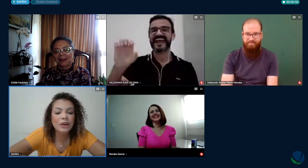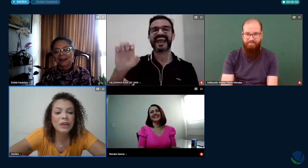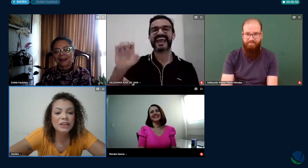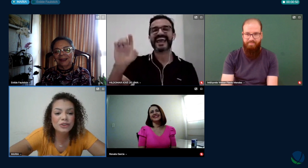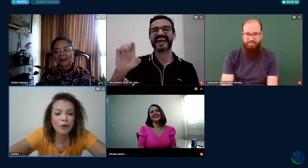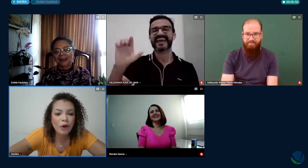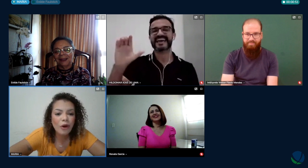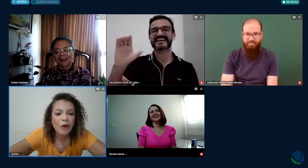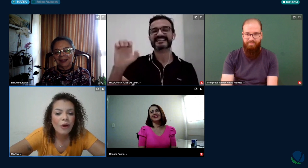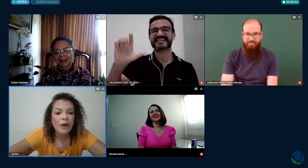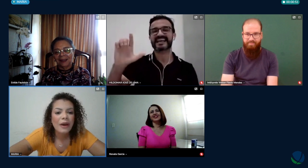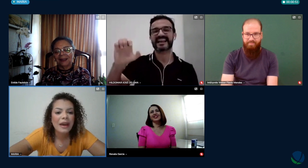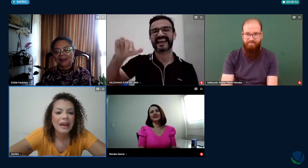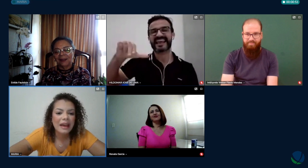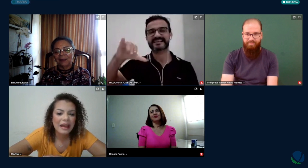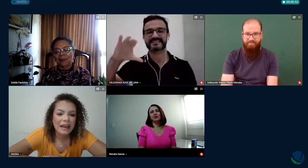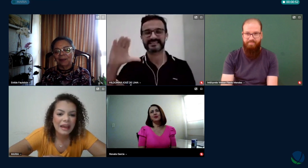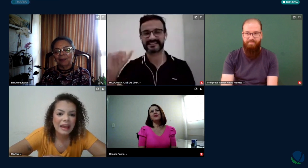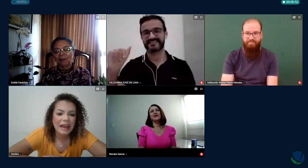que orientou